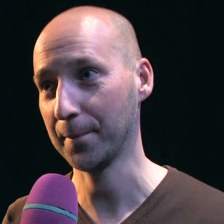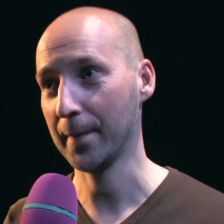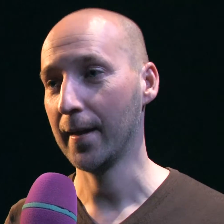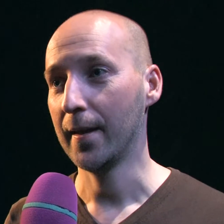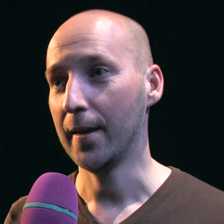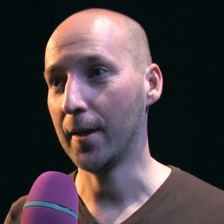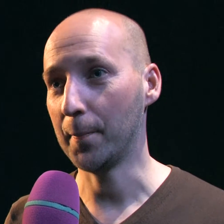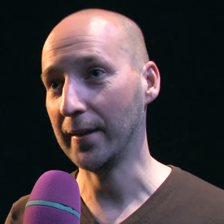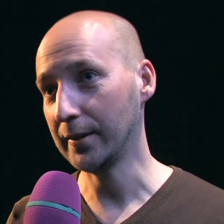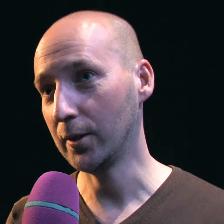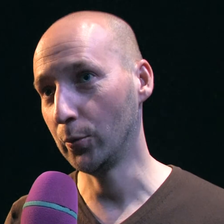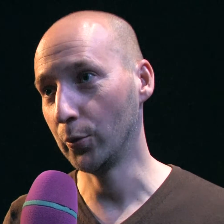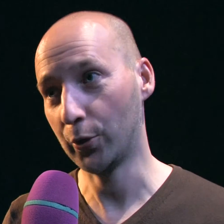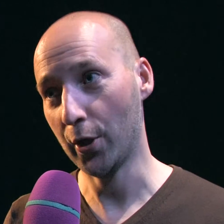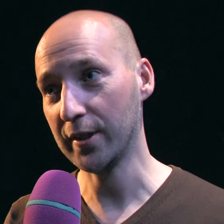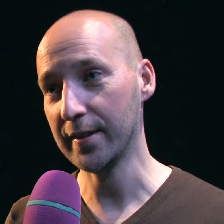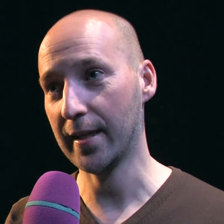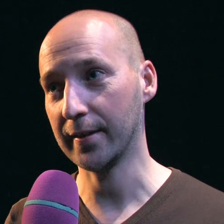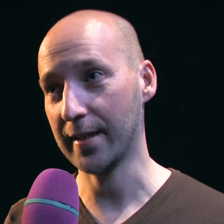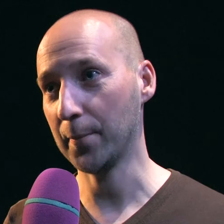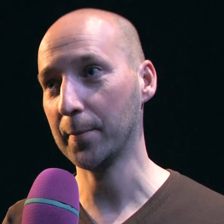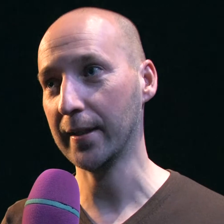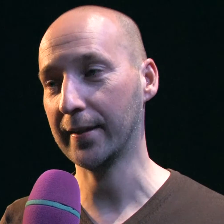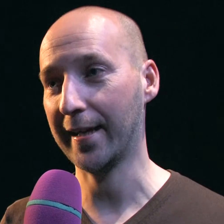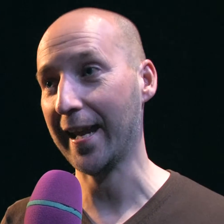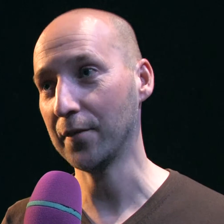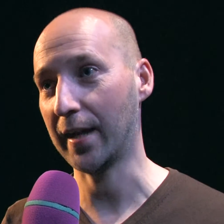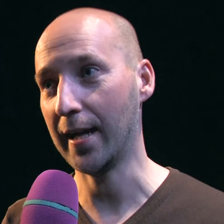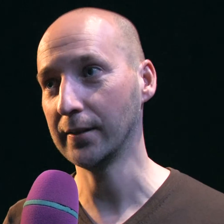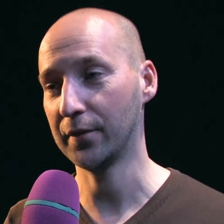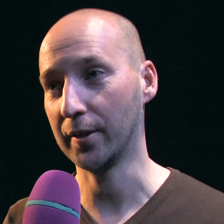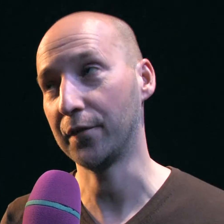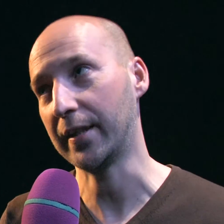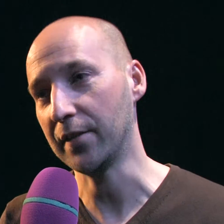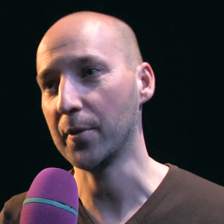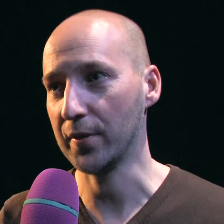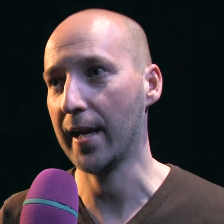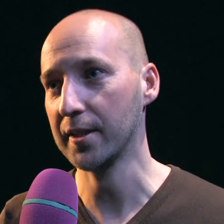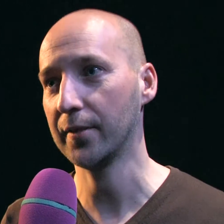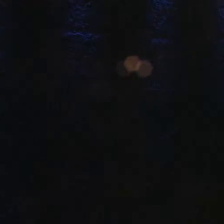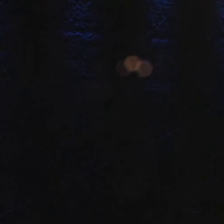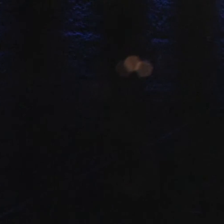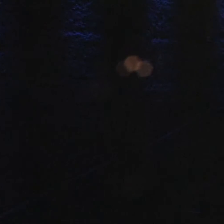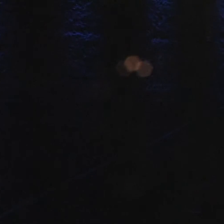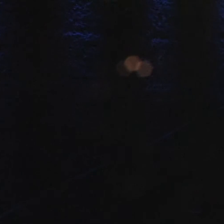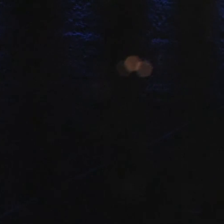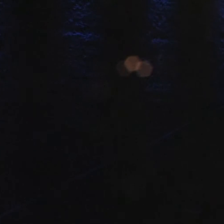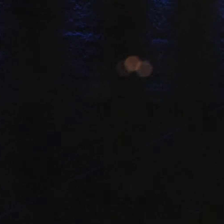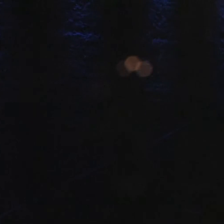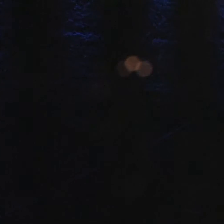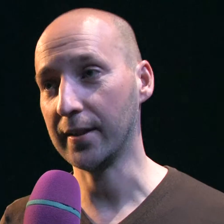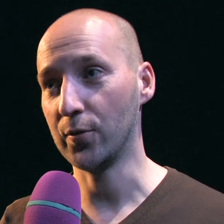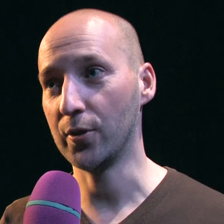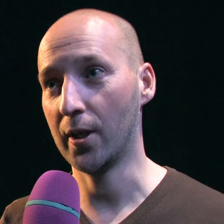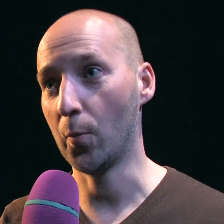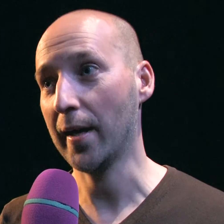overleefd. Al die hun getuigenissen zijn samengebracht naar één verhaal van een fictief personage dan wel. Maar alles wat